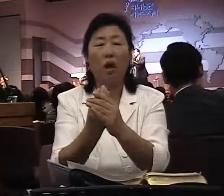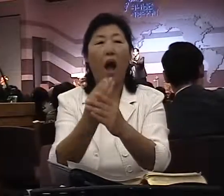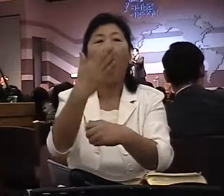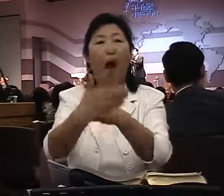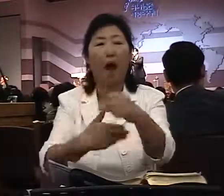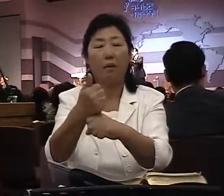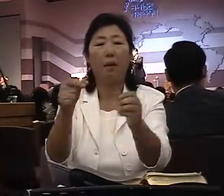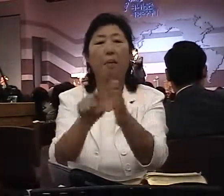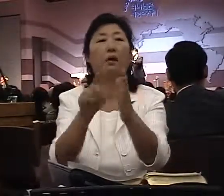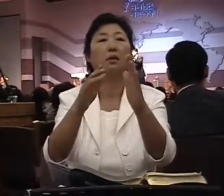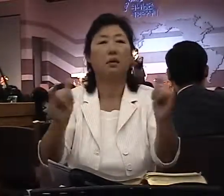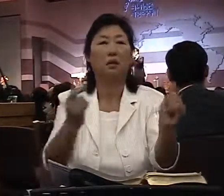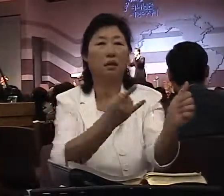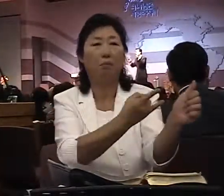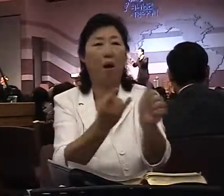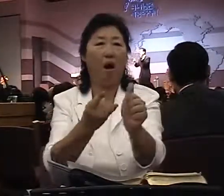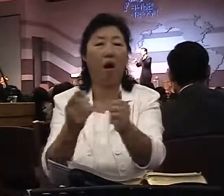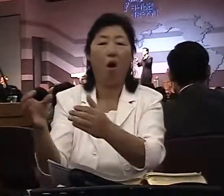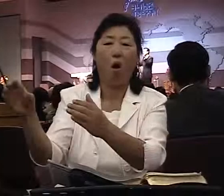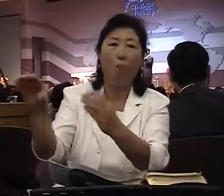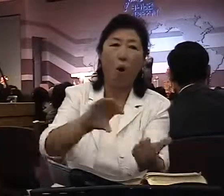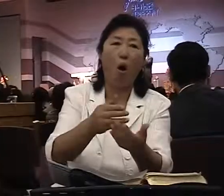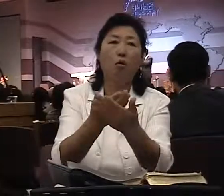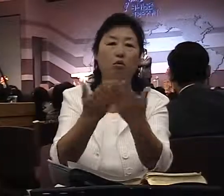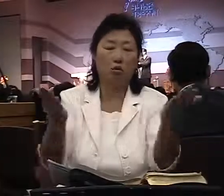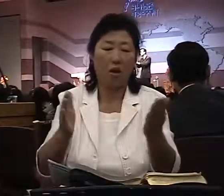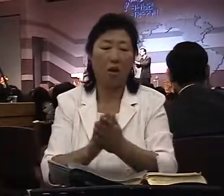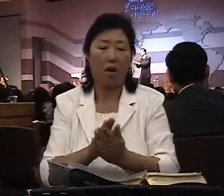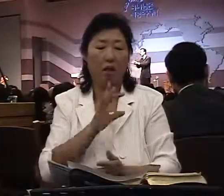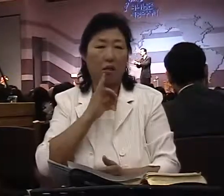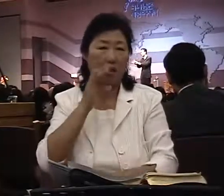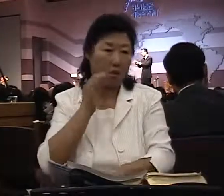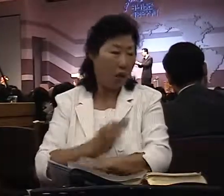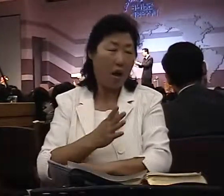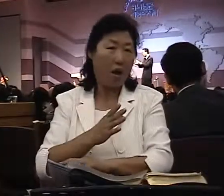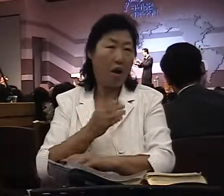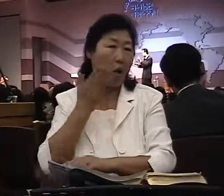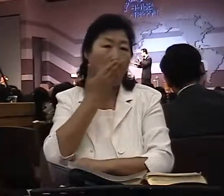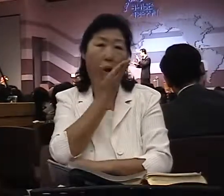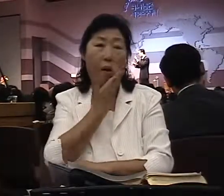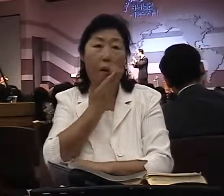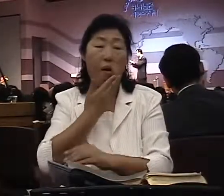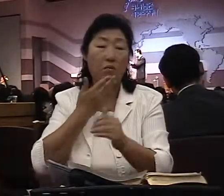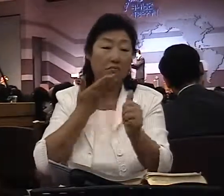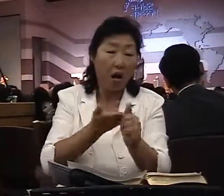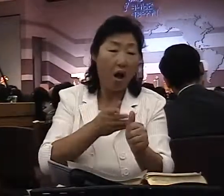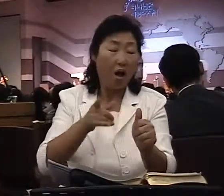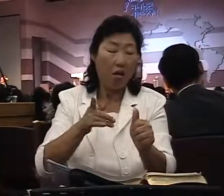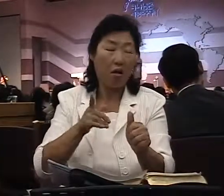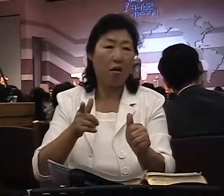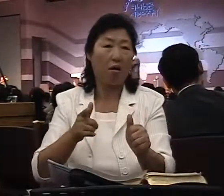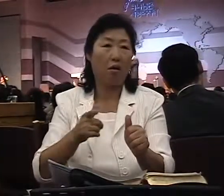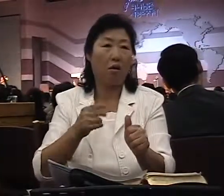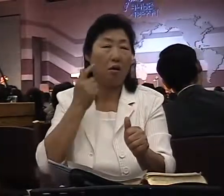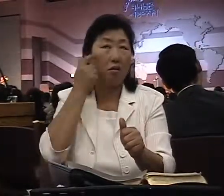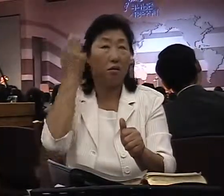부어준다. 성령이 그냥 단순히 영향을 끼치신다, 성령이 단순히 오시어서 마음을 편하게 하신다,